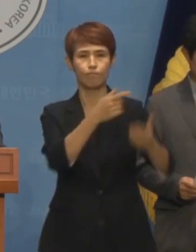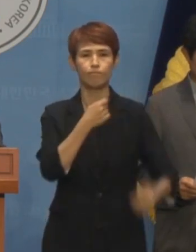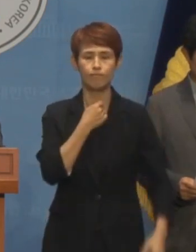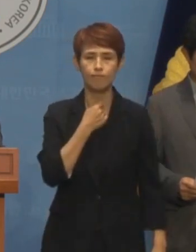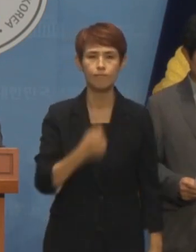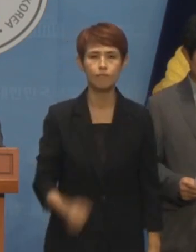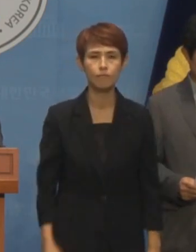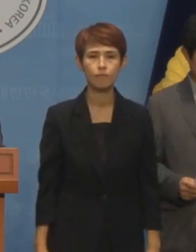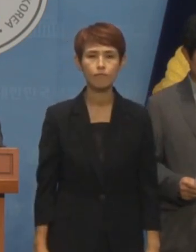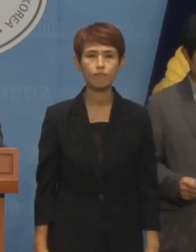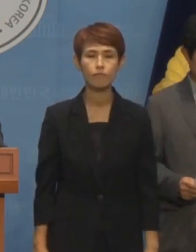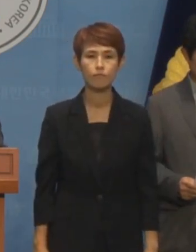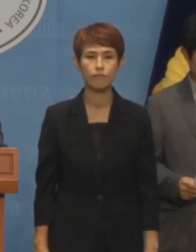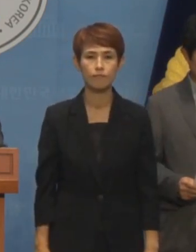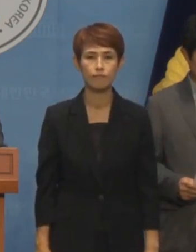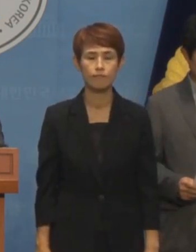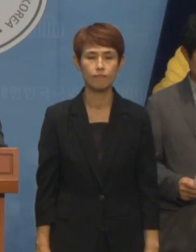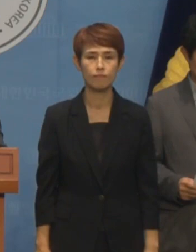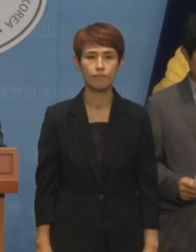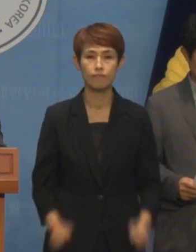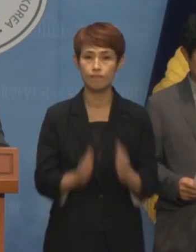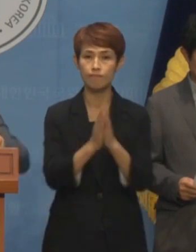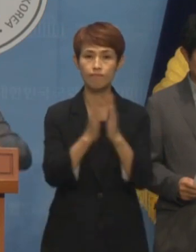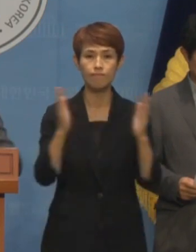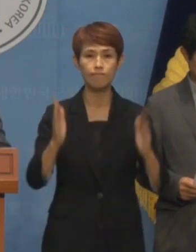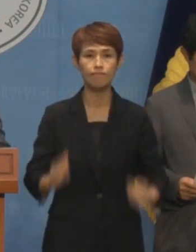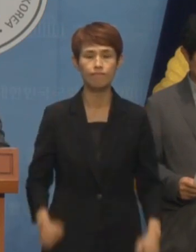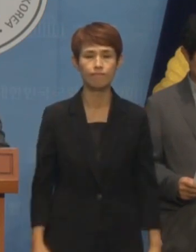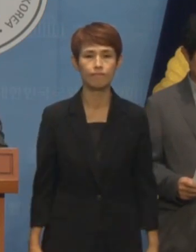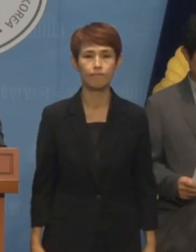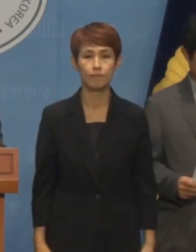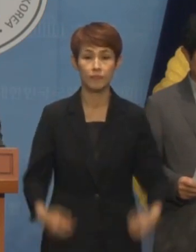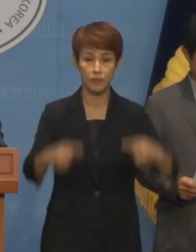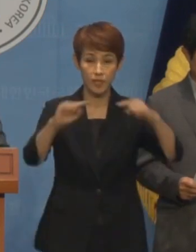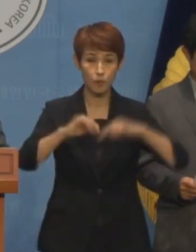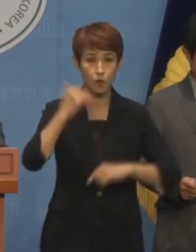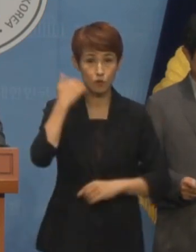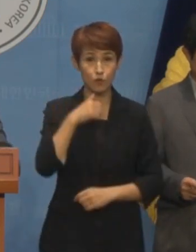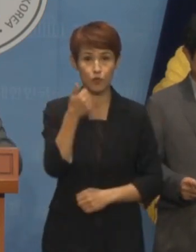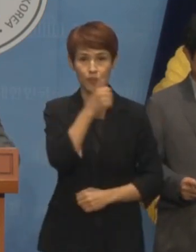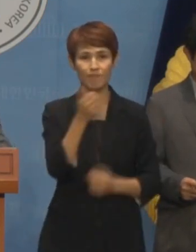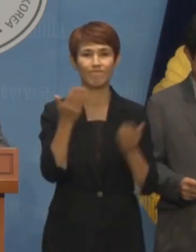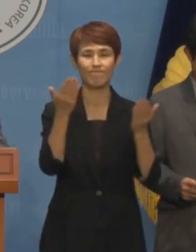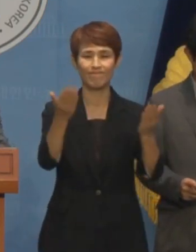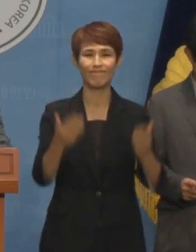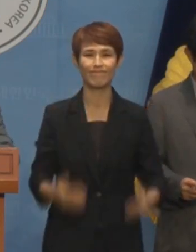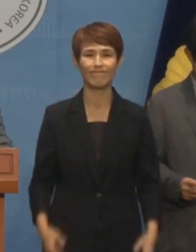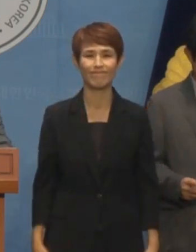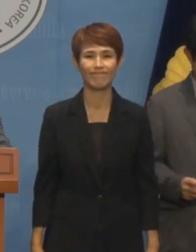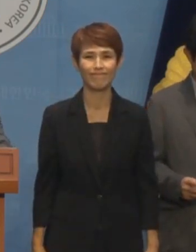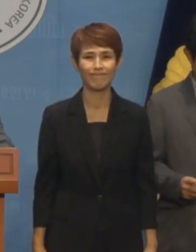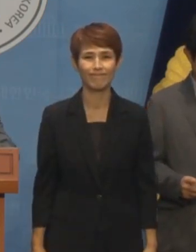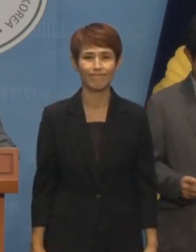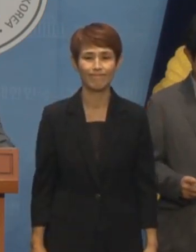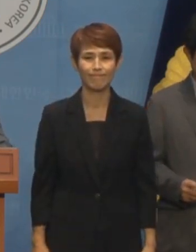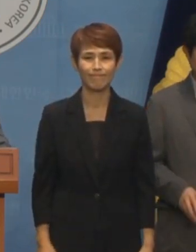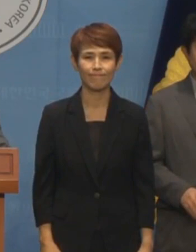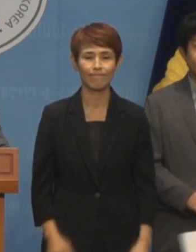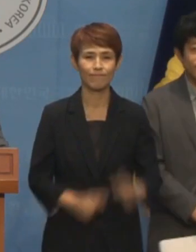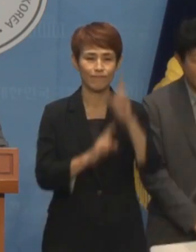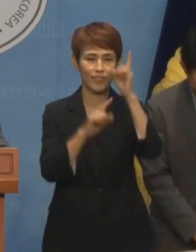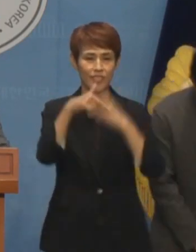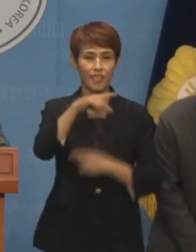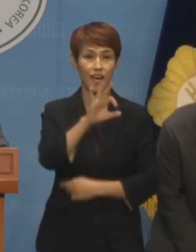전하고자 합니다. 그럼 지금부터 기자회견을 시작하겠습니다. 참석하신 위원님들 소개해드리겠습니다. 이강일